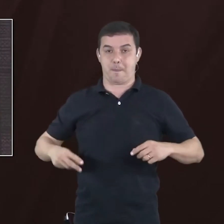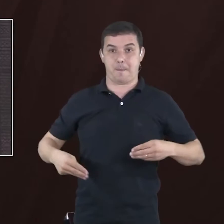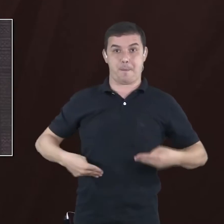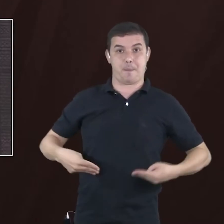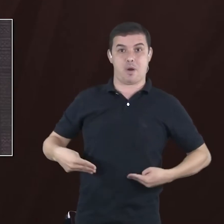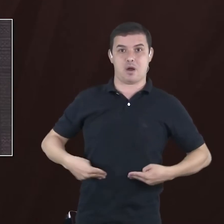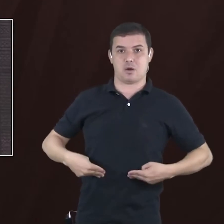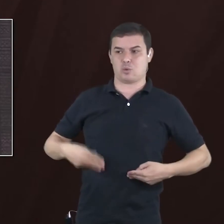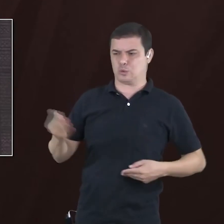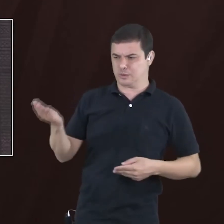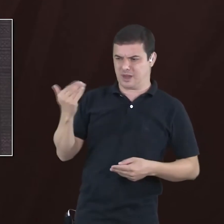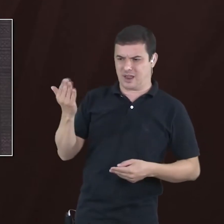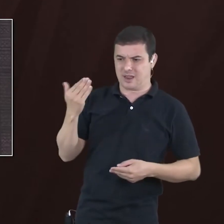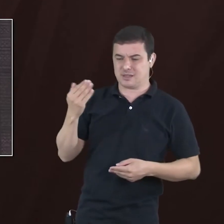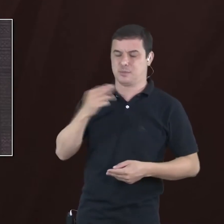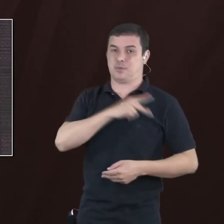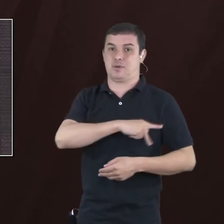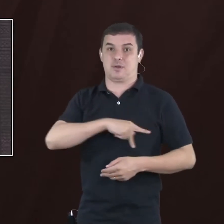assim,